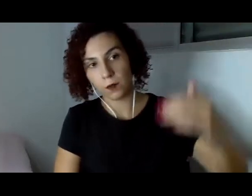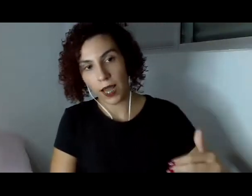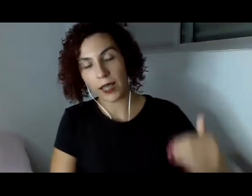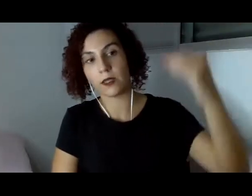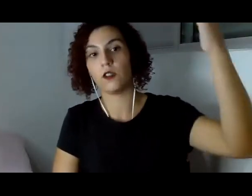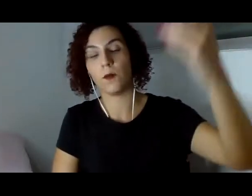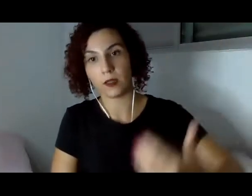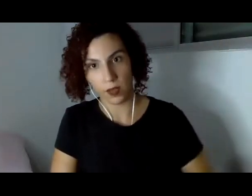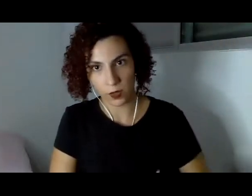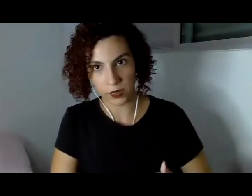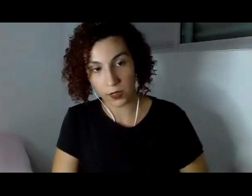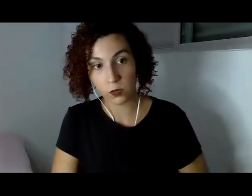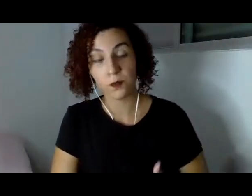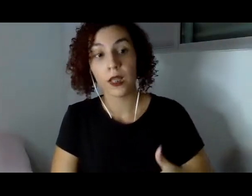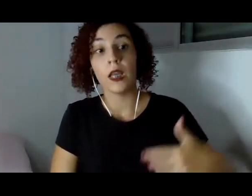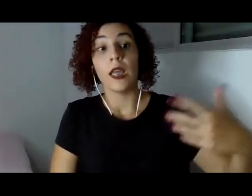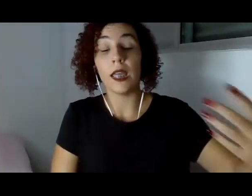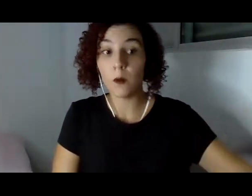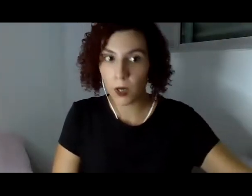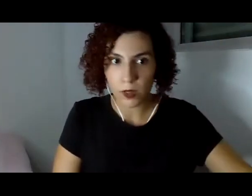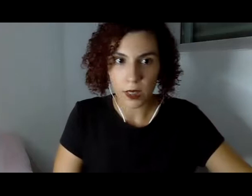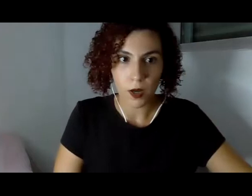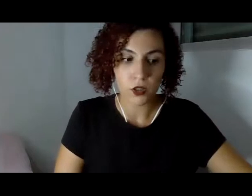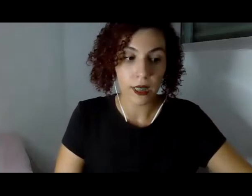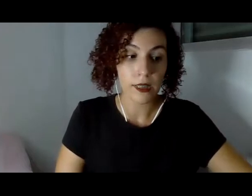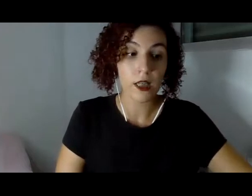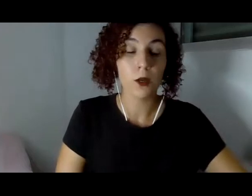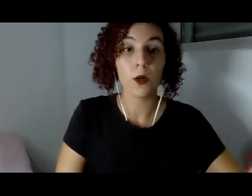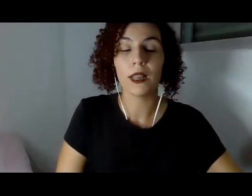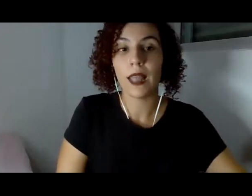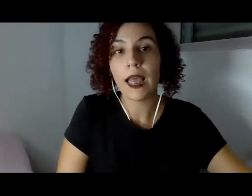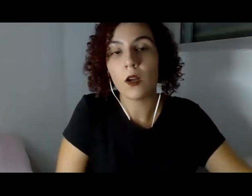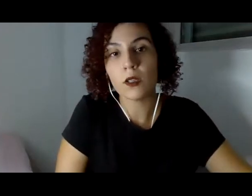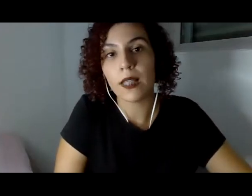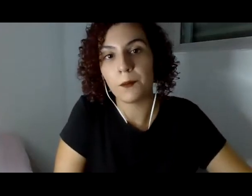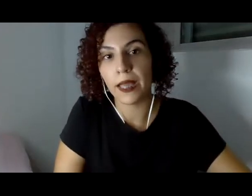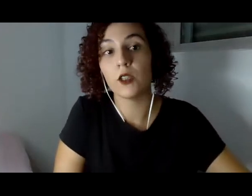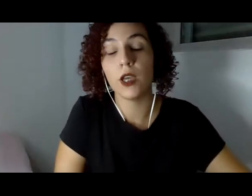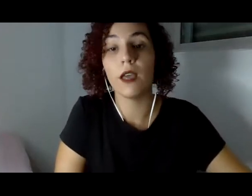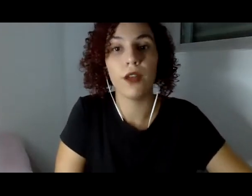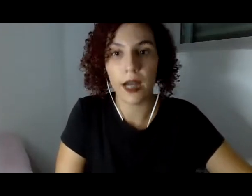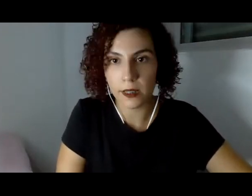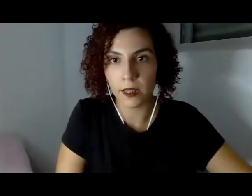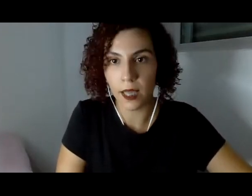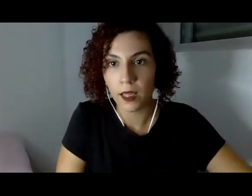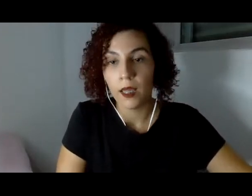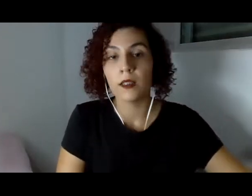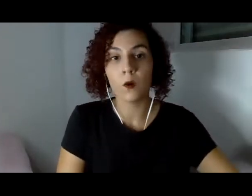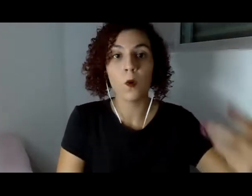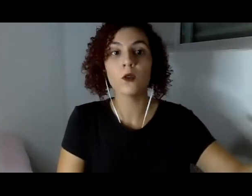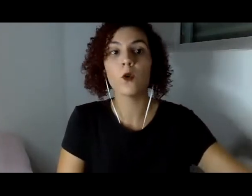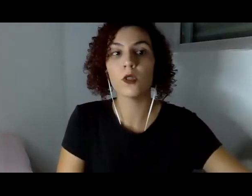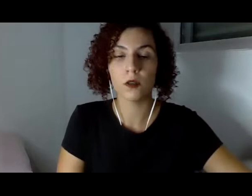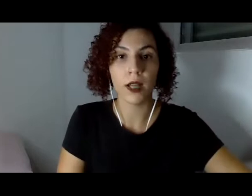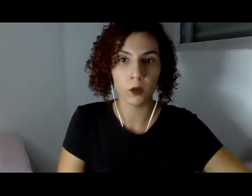já discriminadas e de mais fácil acesso. E uma coisa que eu acho interessante é porque tem a nossa tabela de referência, né?